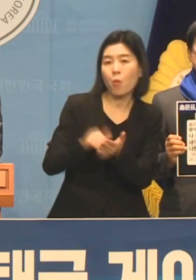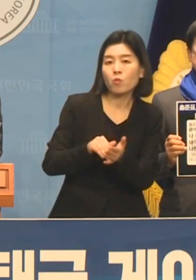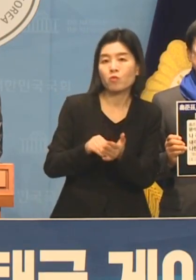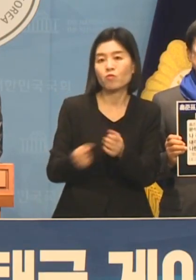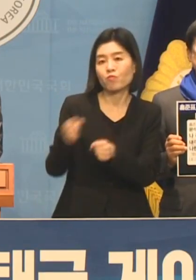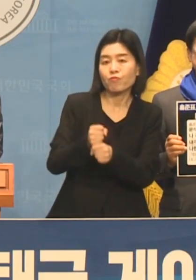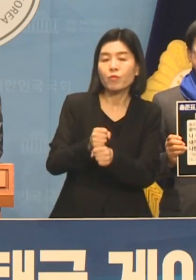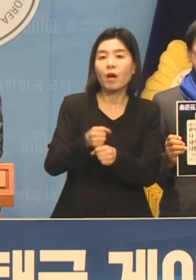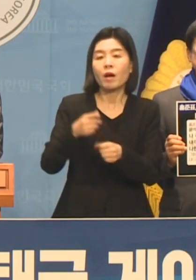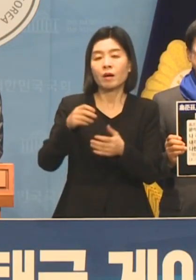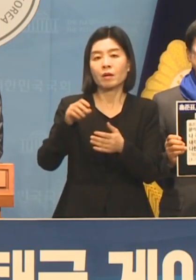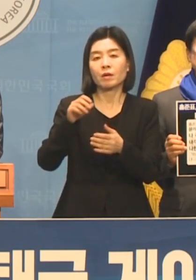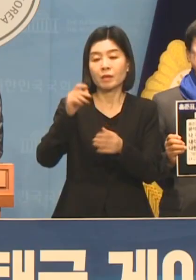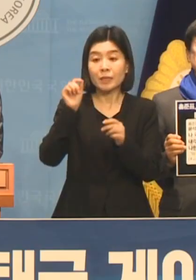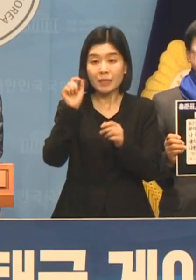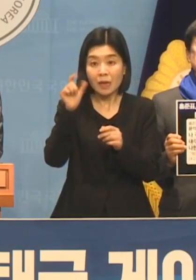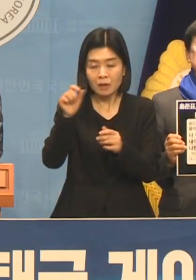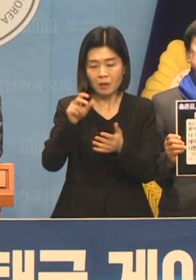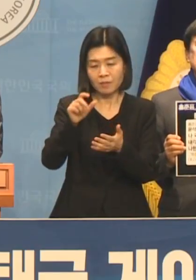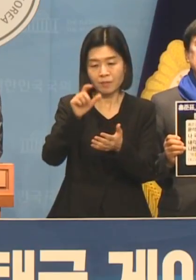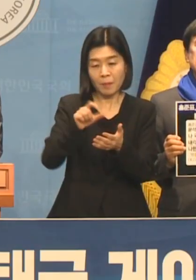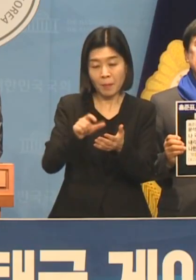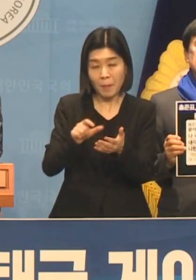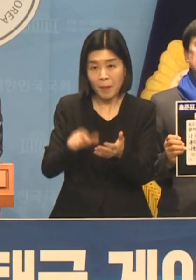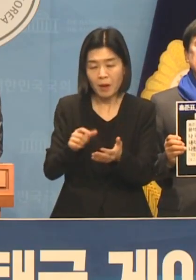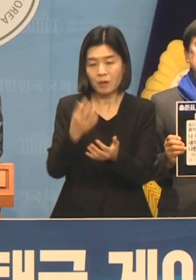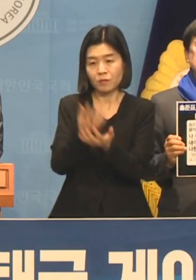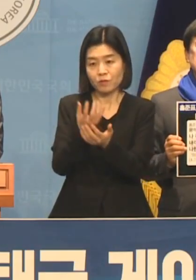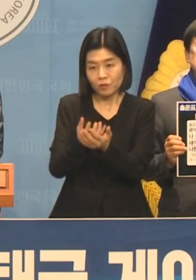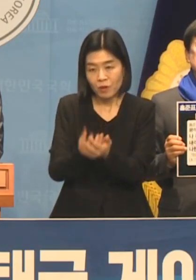전달 보고된 각종 문서 파일과 사진